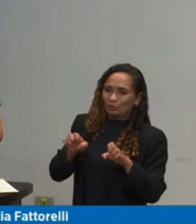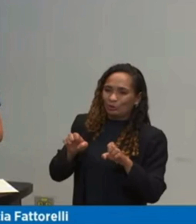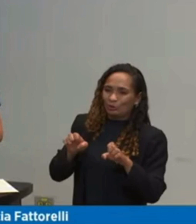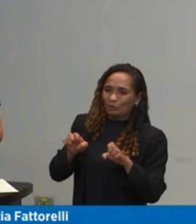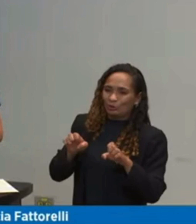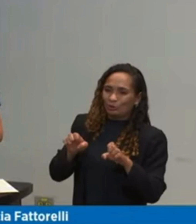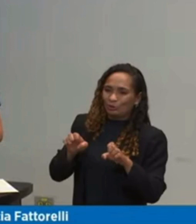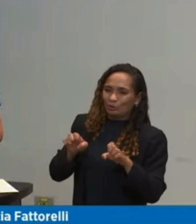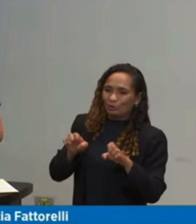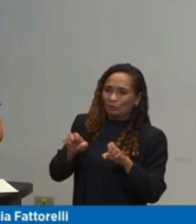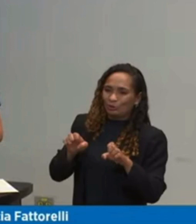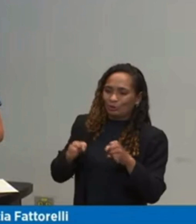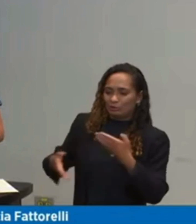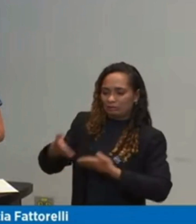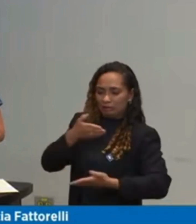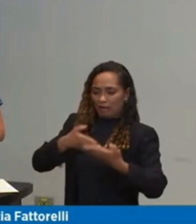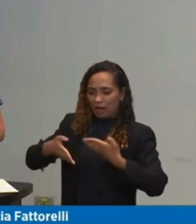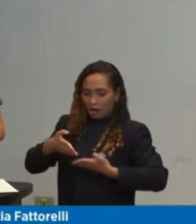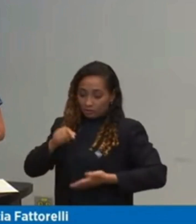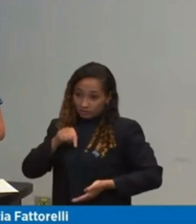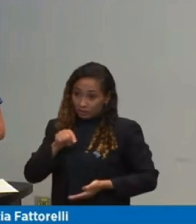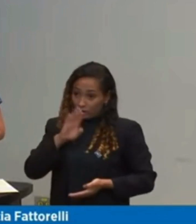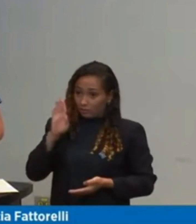um modelo de negócios no Brasil,